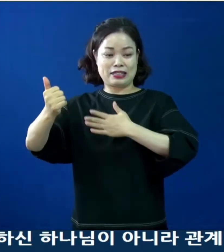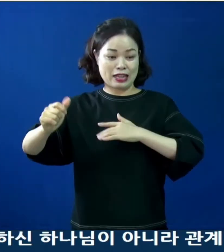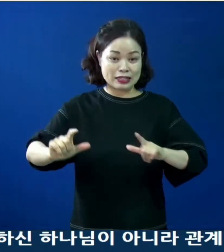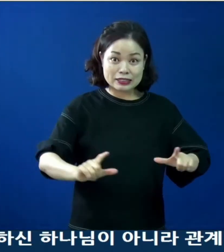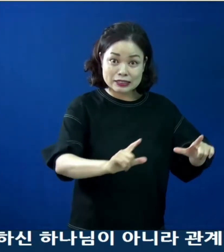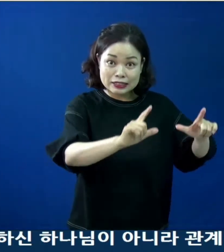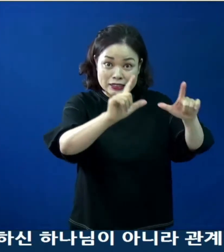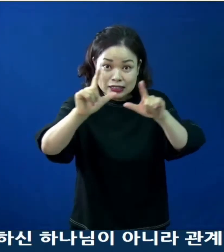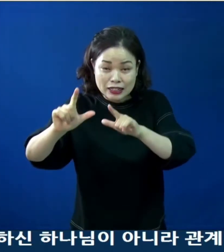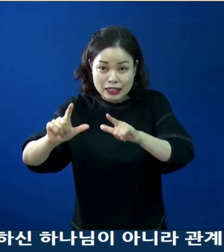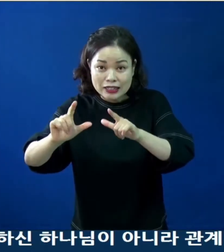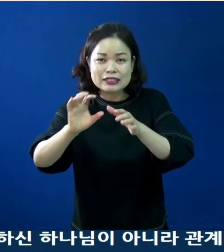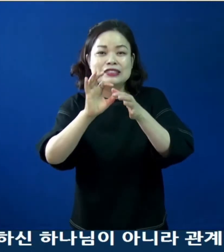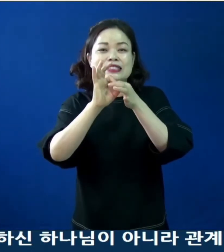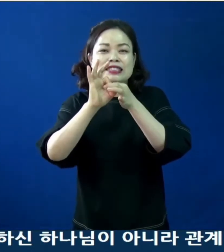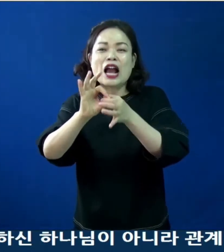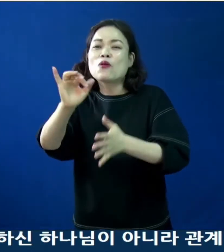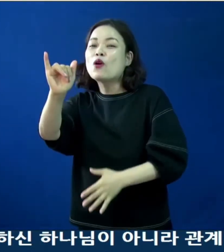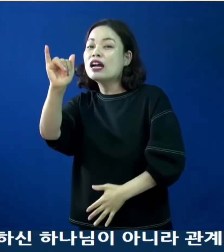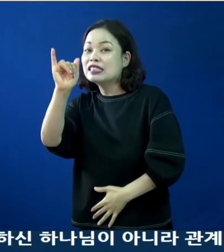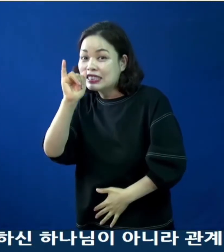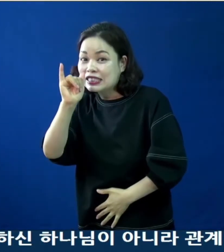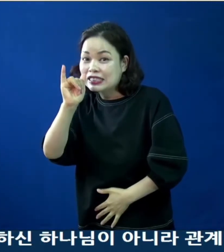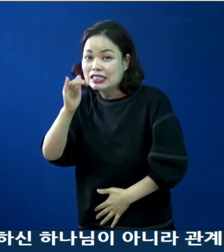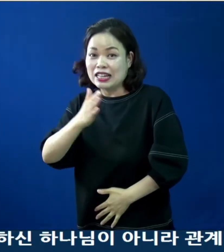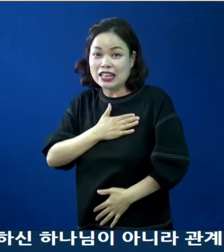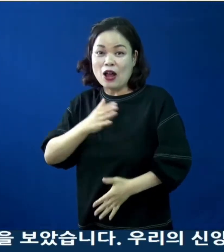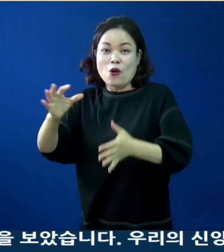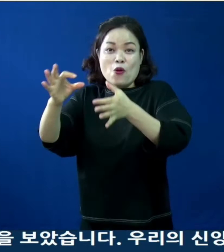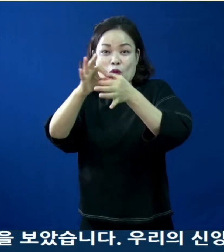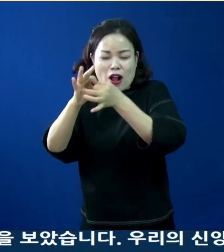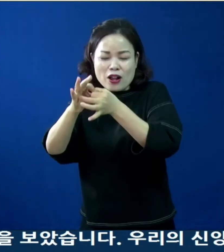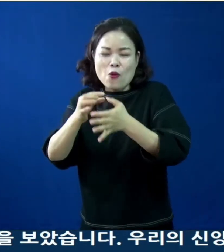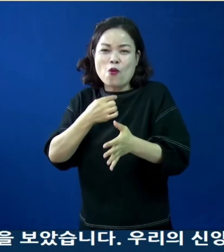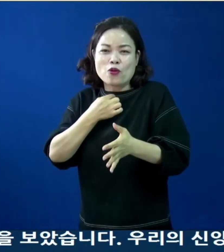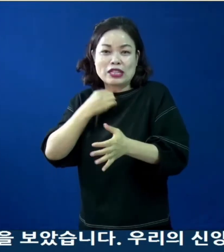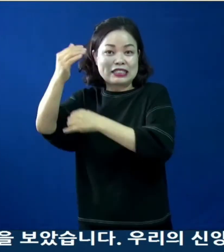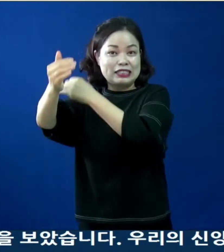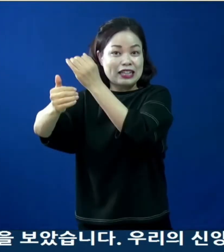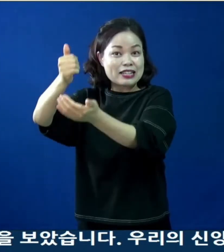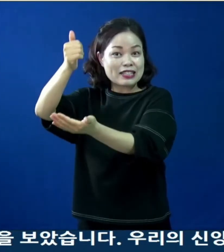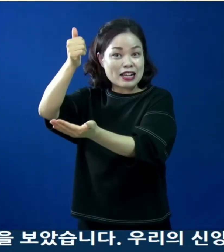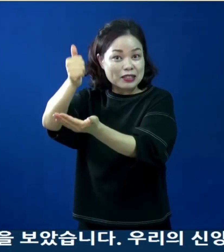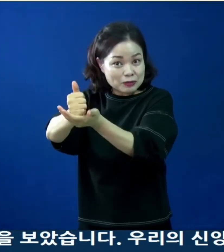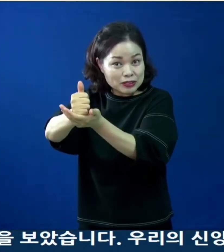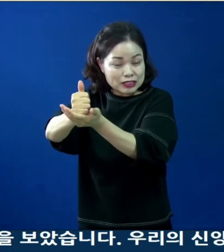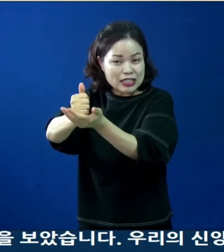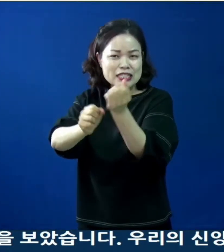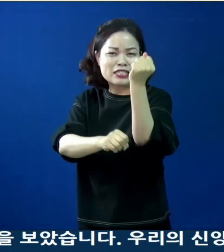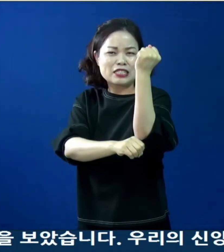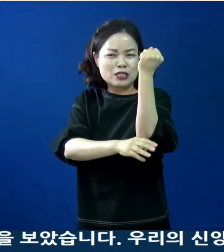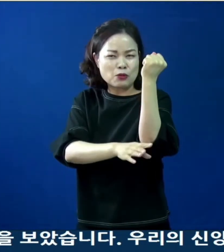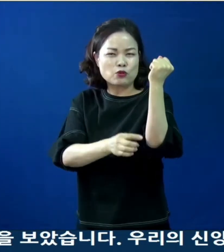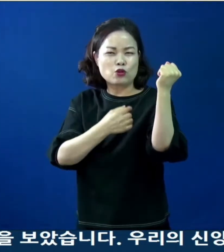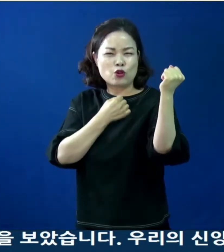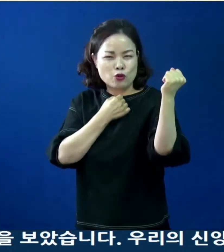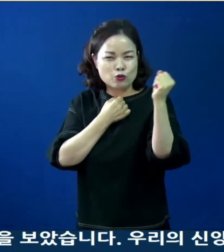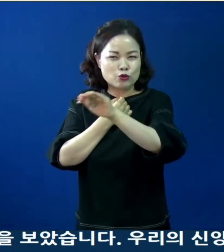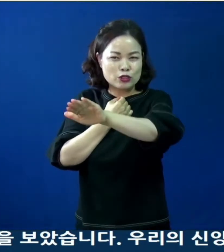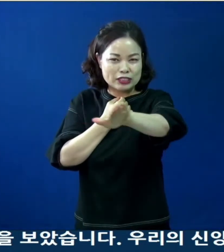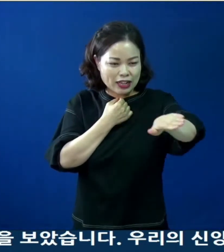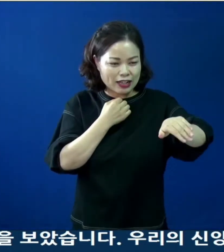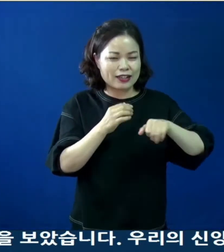삶과 상관이 있으신 하나님, 나와 관계 맺기를 원하시는 그 하나님, 그 하나님의 기본적인 요구를